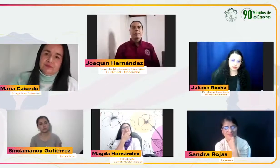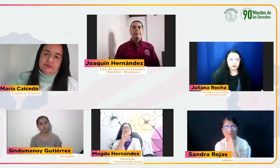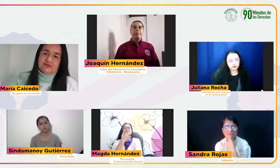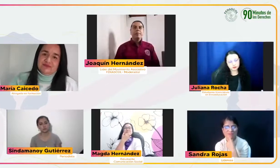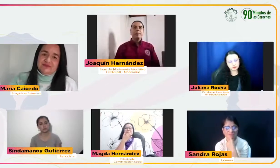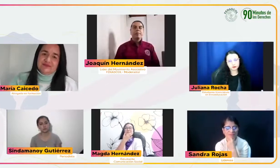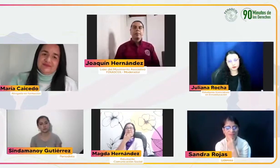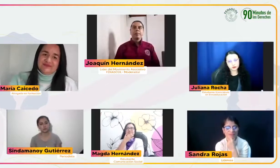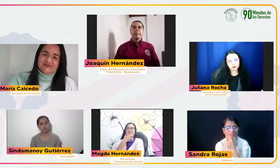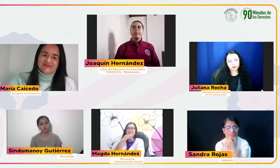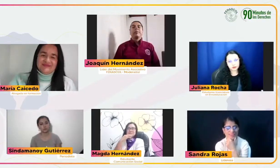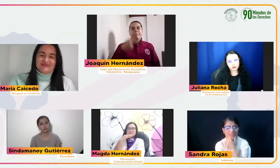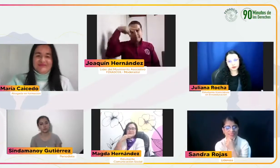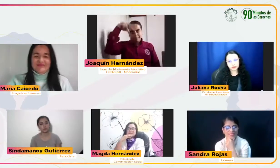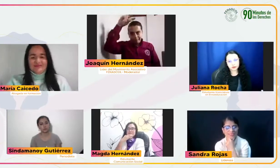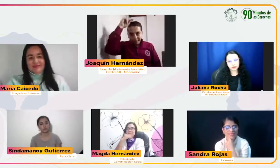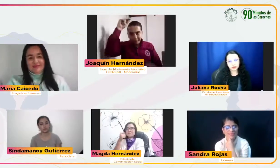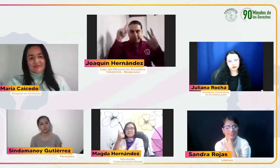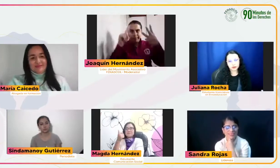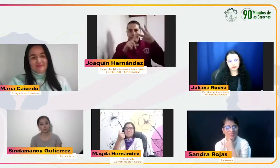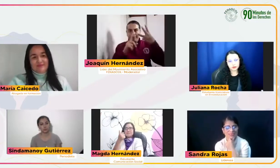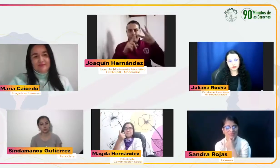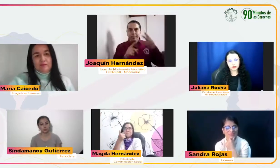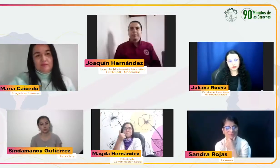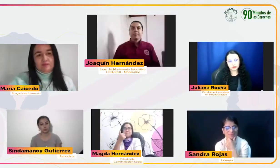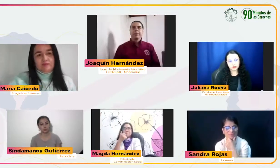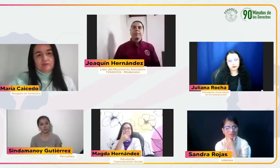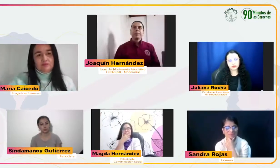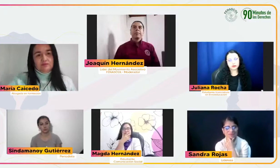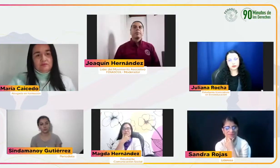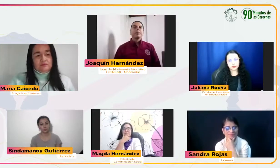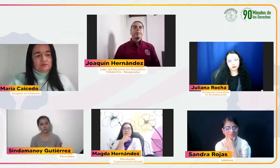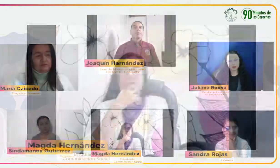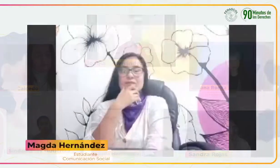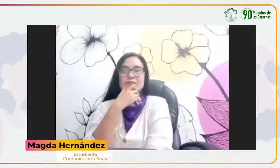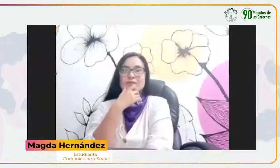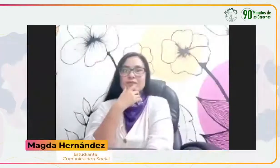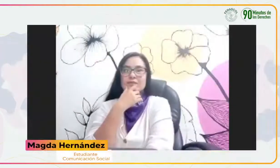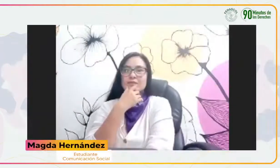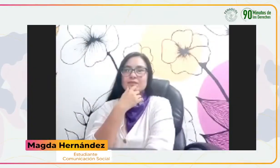Cinda. Vamos contigo, Magda. Y luego Juliana.